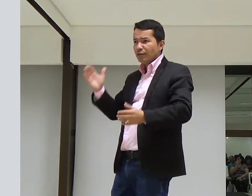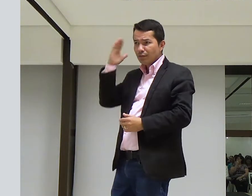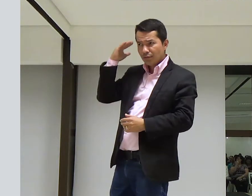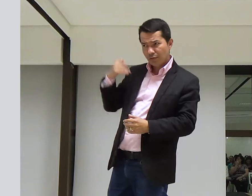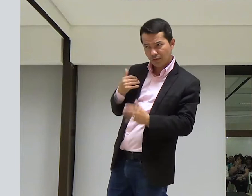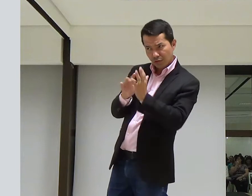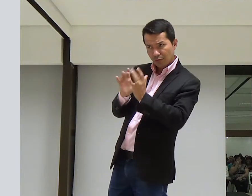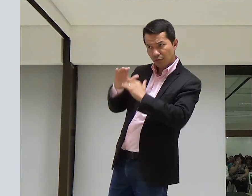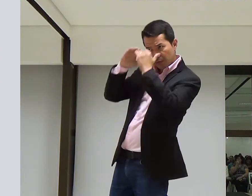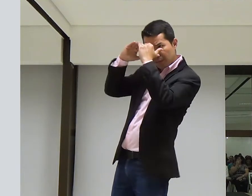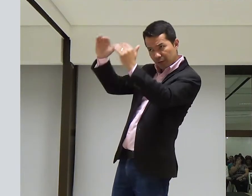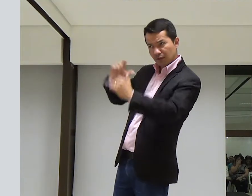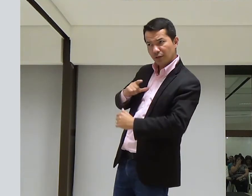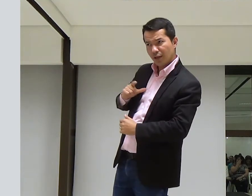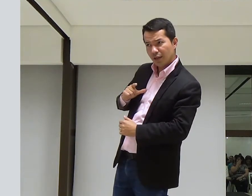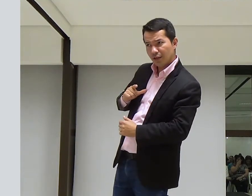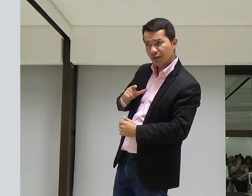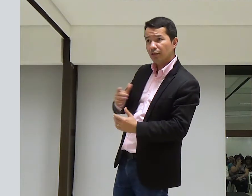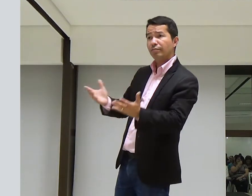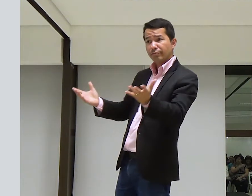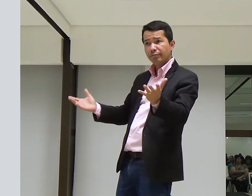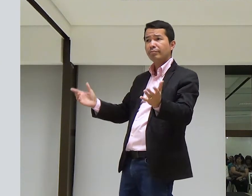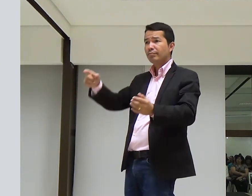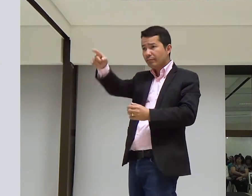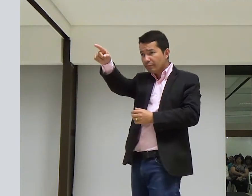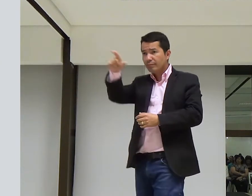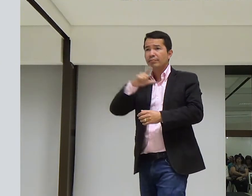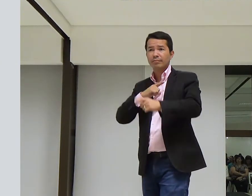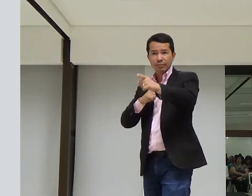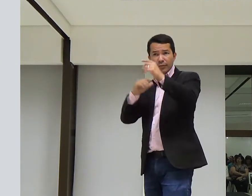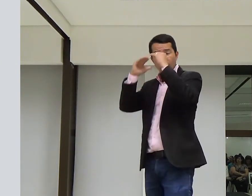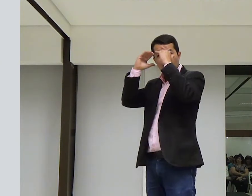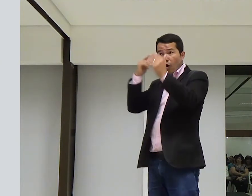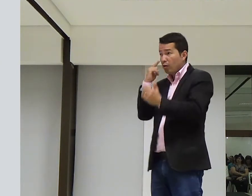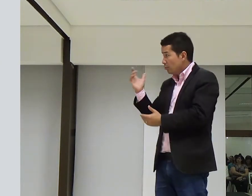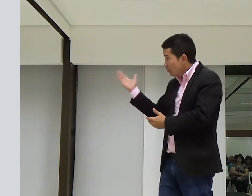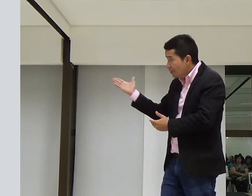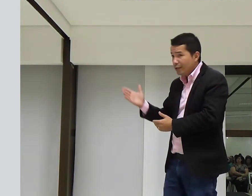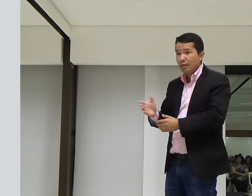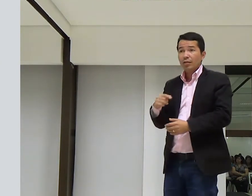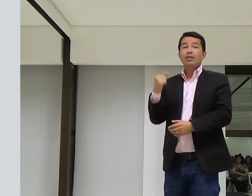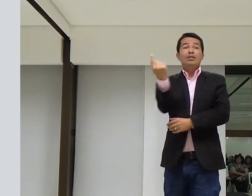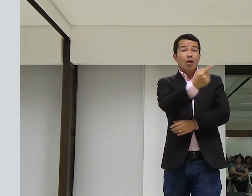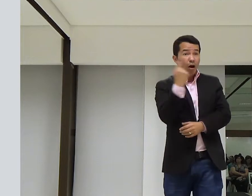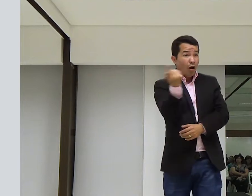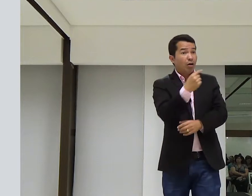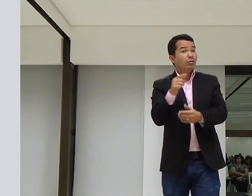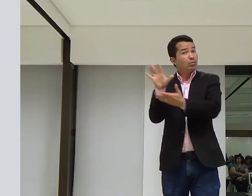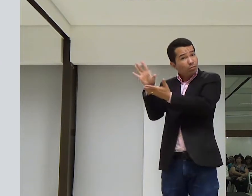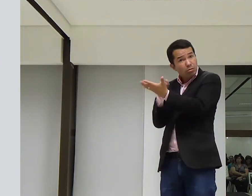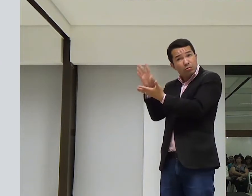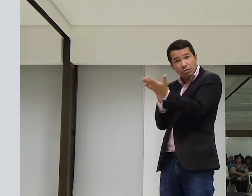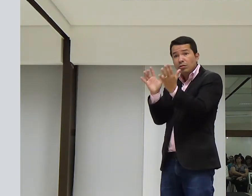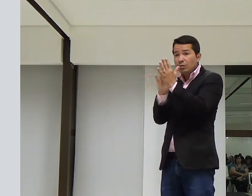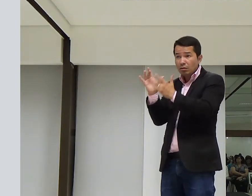obedeceu? Você acha que Jesus obedeceu? Você? Sim. Nós também